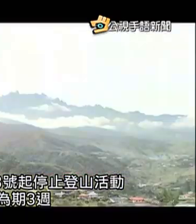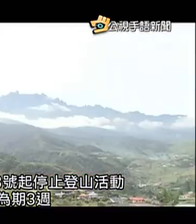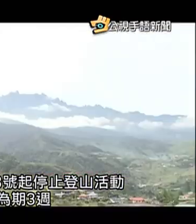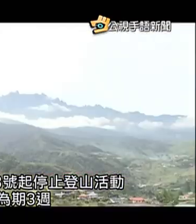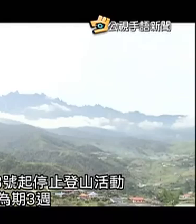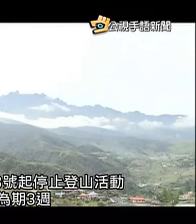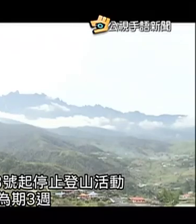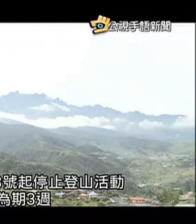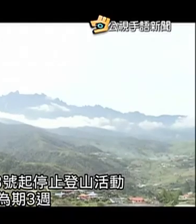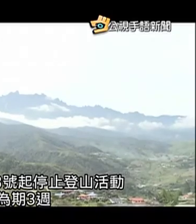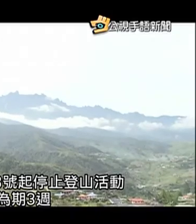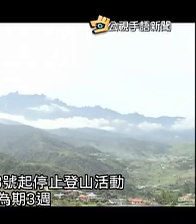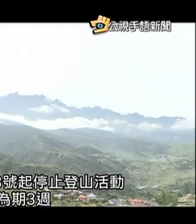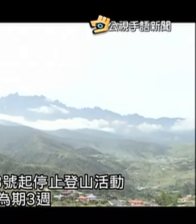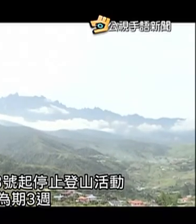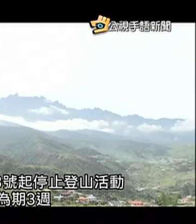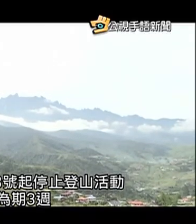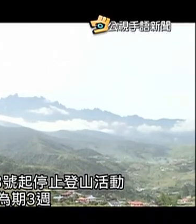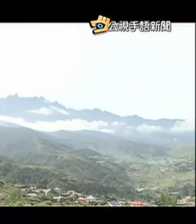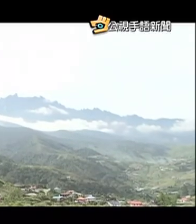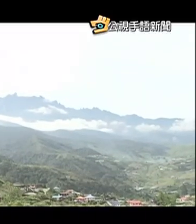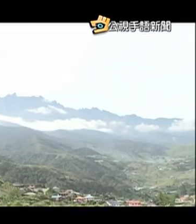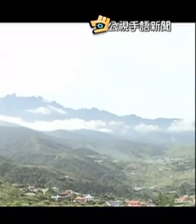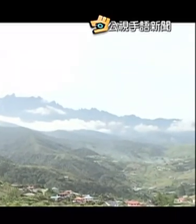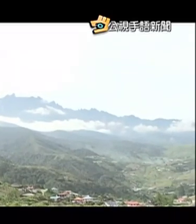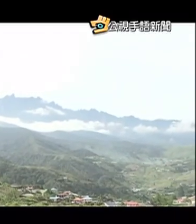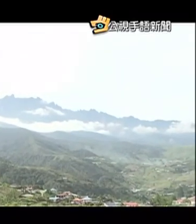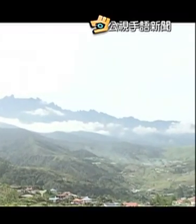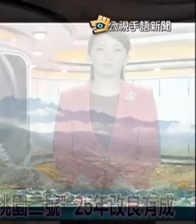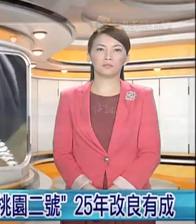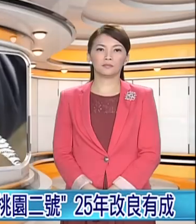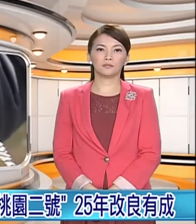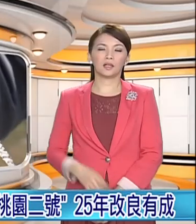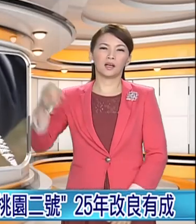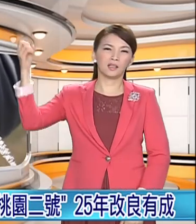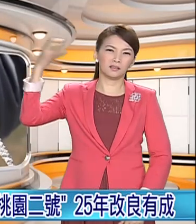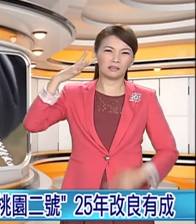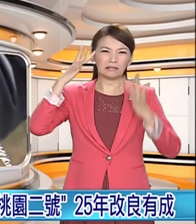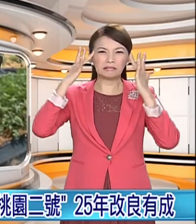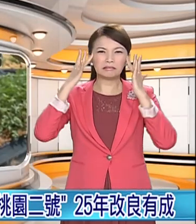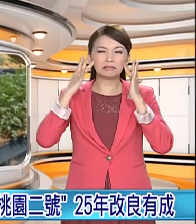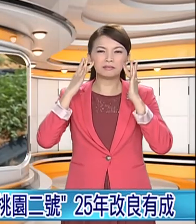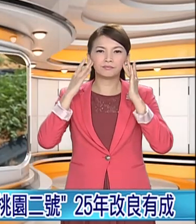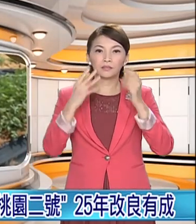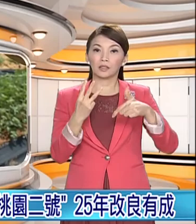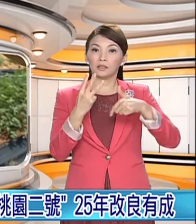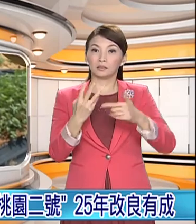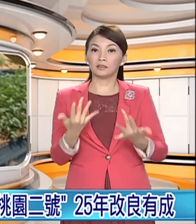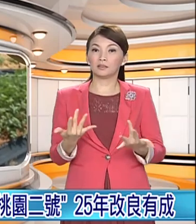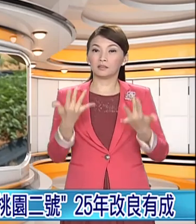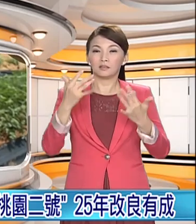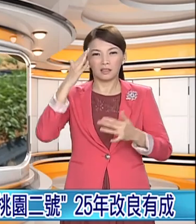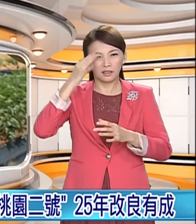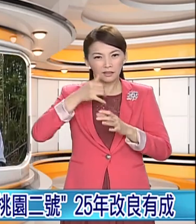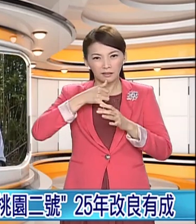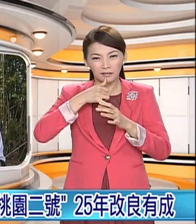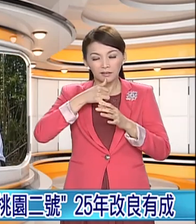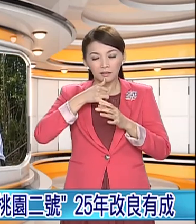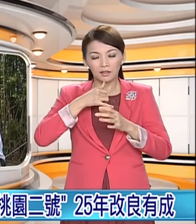止登山活动，为期3周。记者曾慧敏报道。 天气热，有很多人都喜欢喝杯